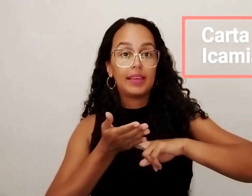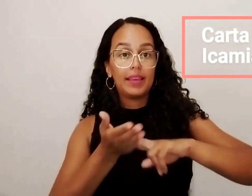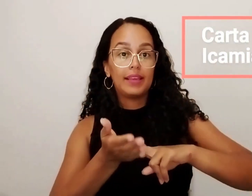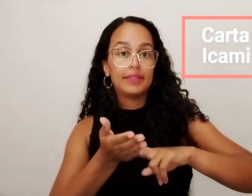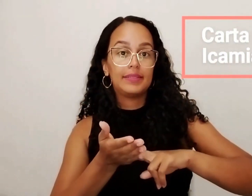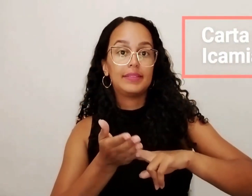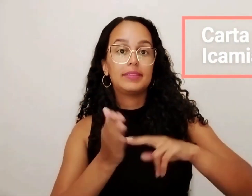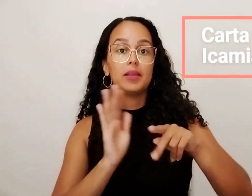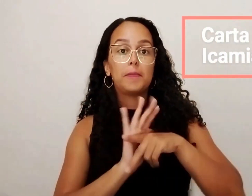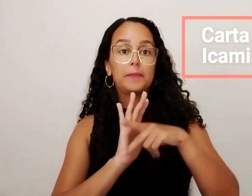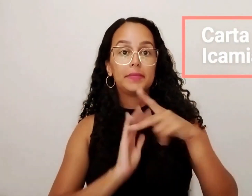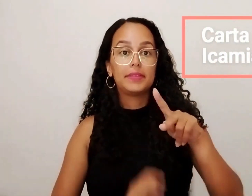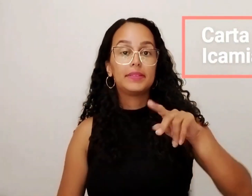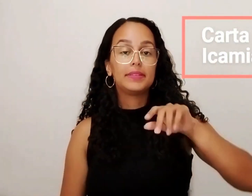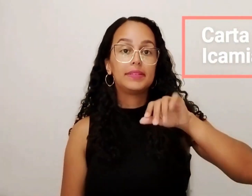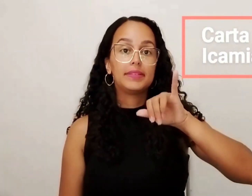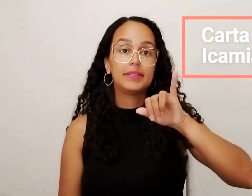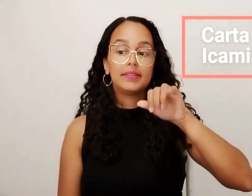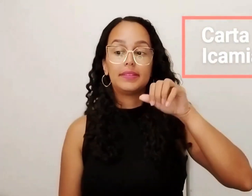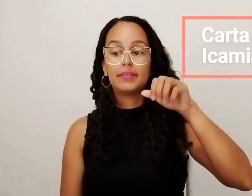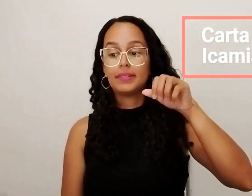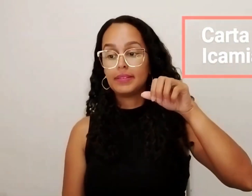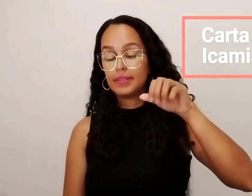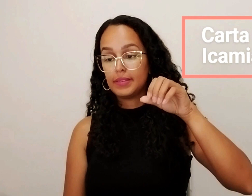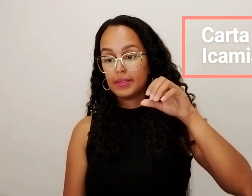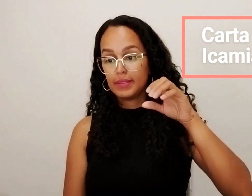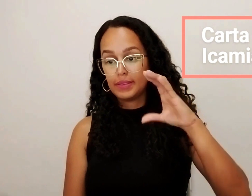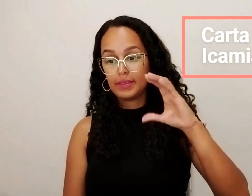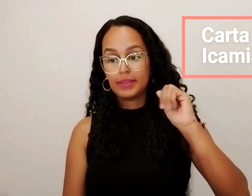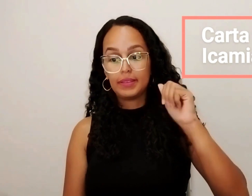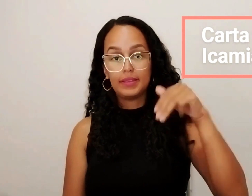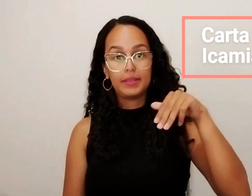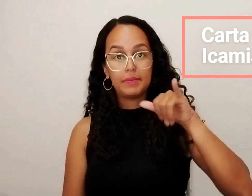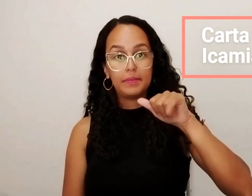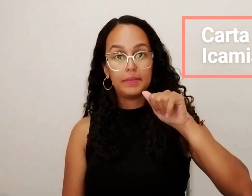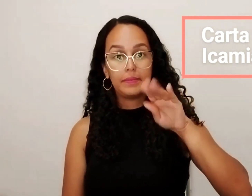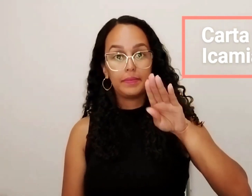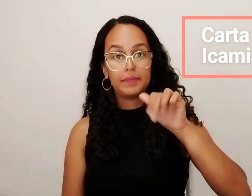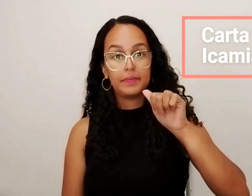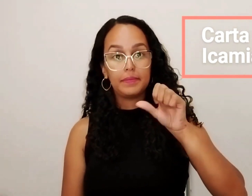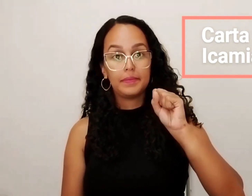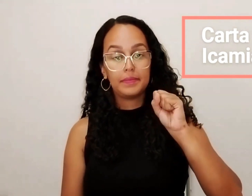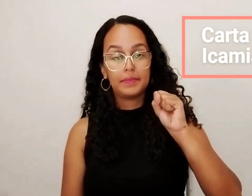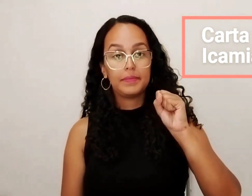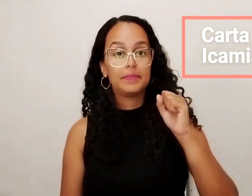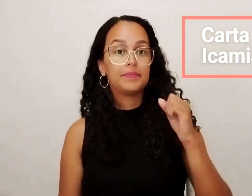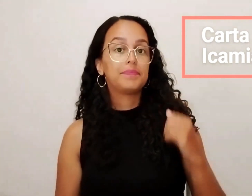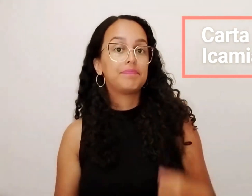De volta a São Paulo, o herói manda uma carta às